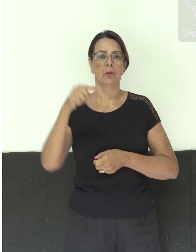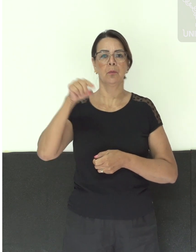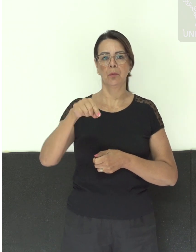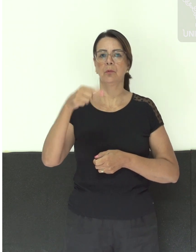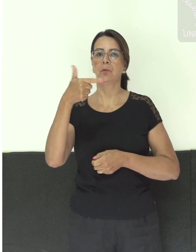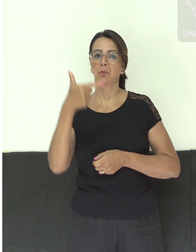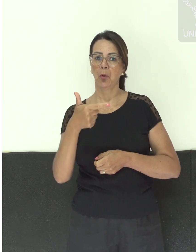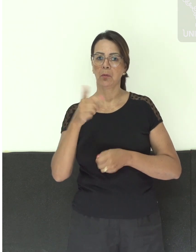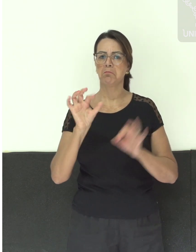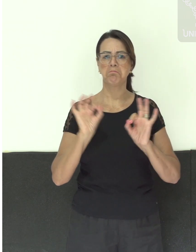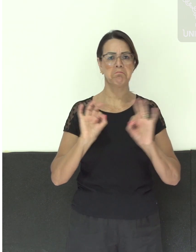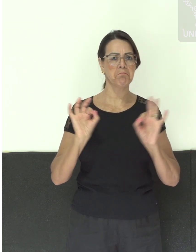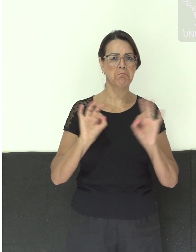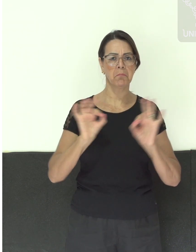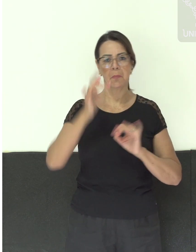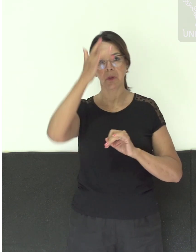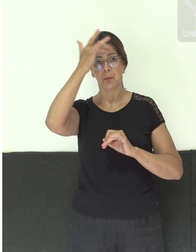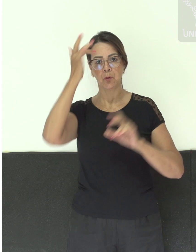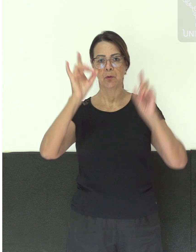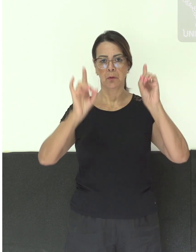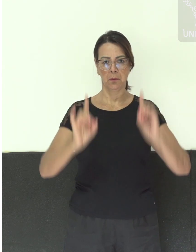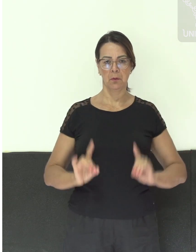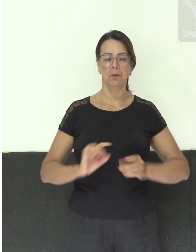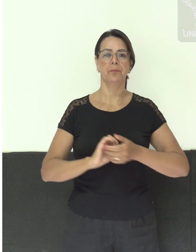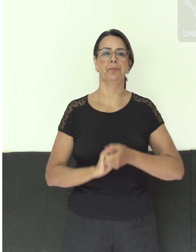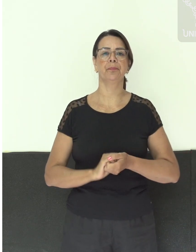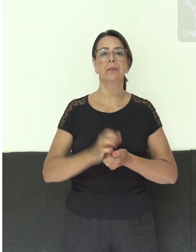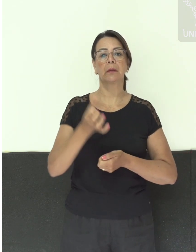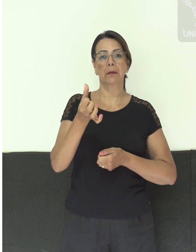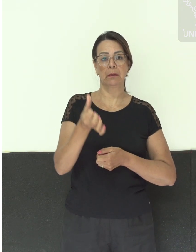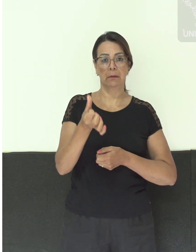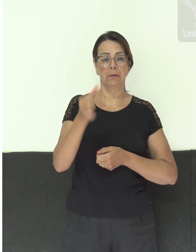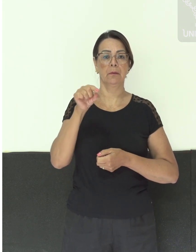6.3.1.2.2. Que não sejam pessoas com deficiência.